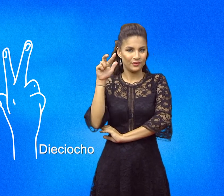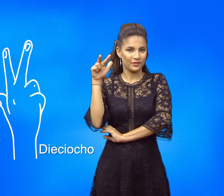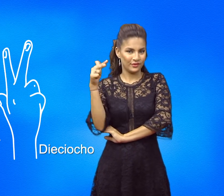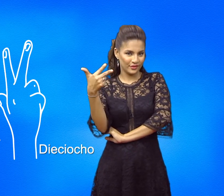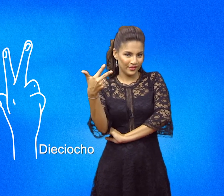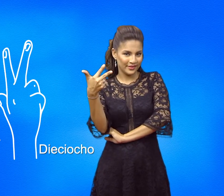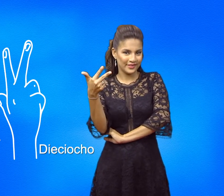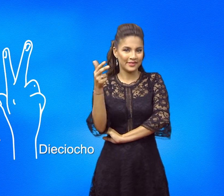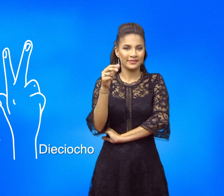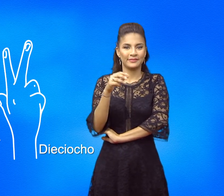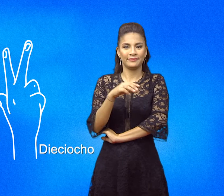18